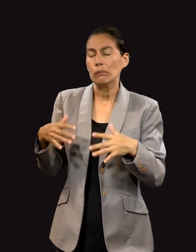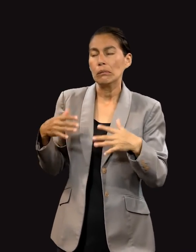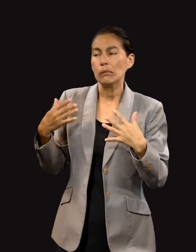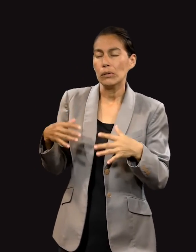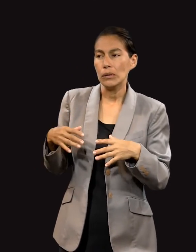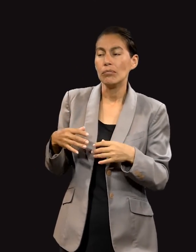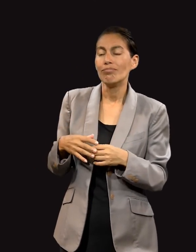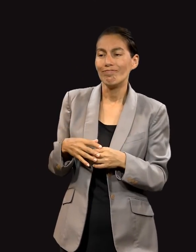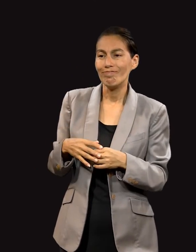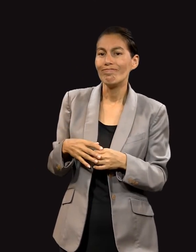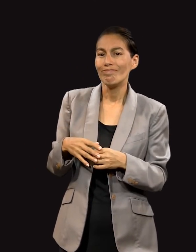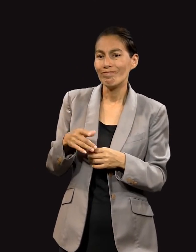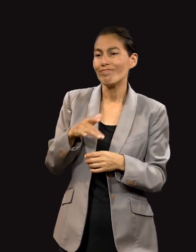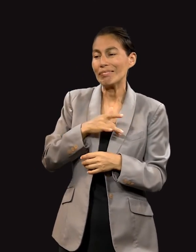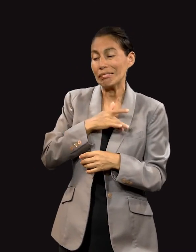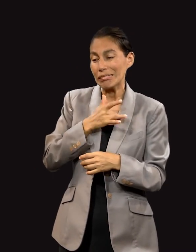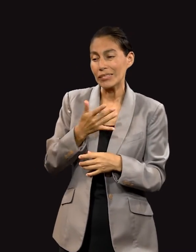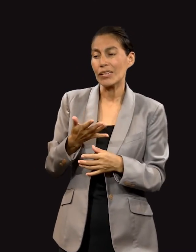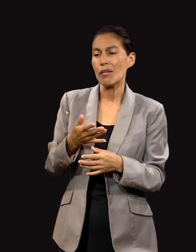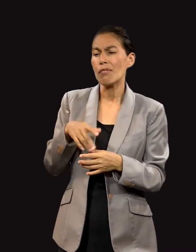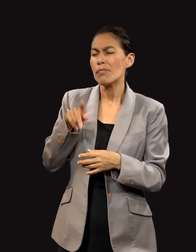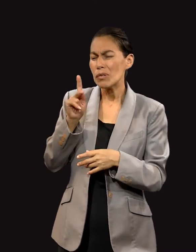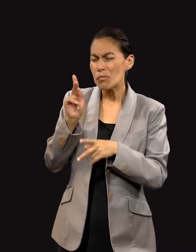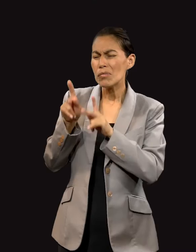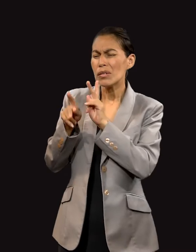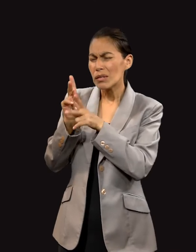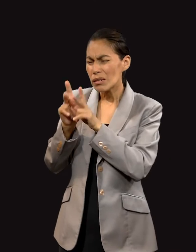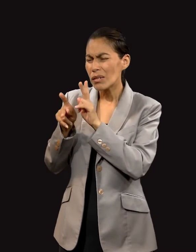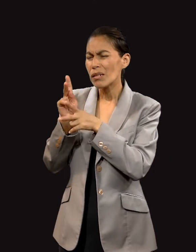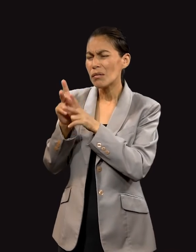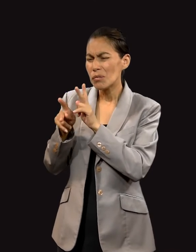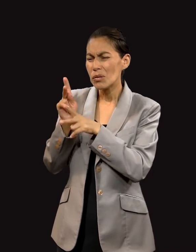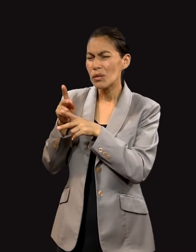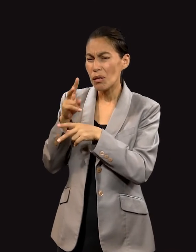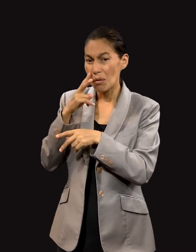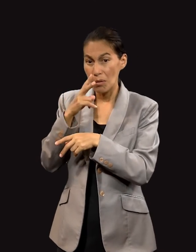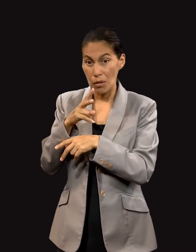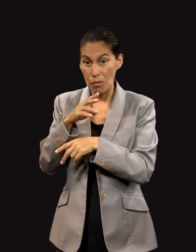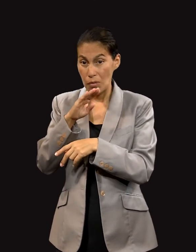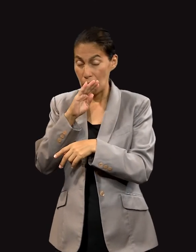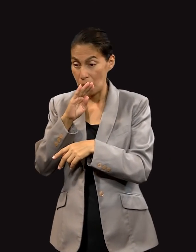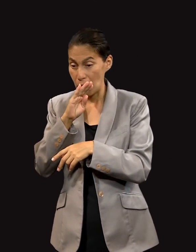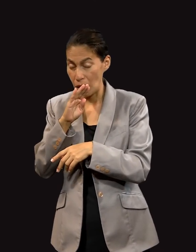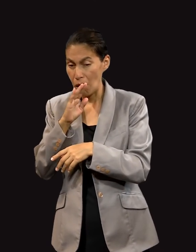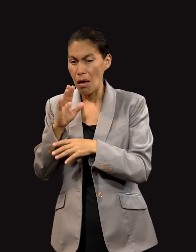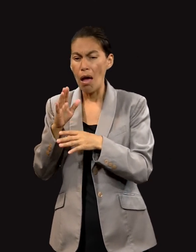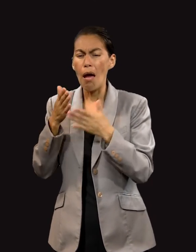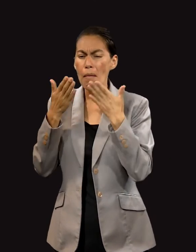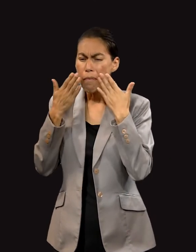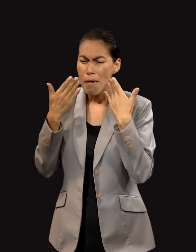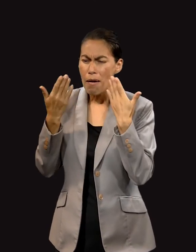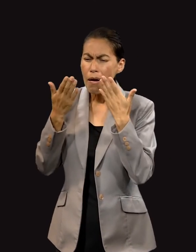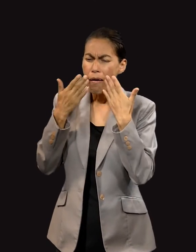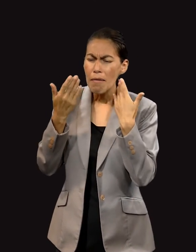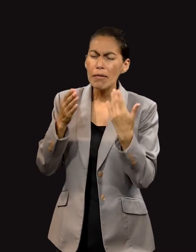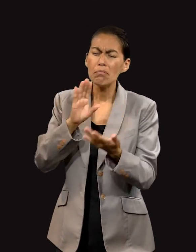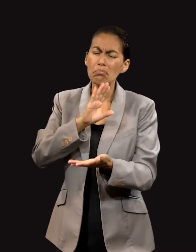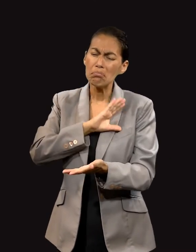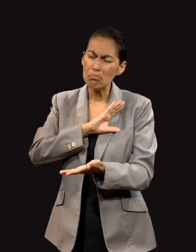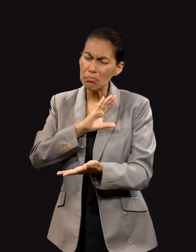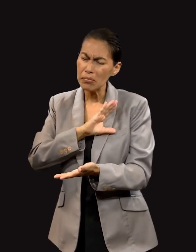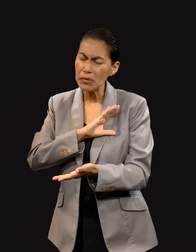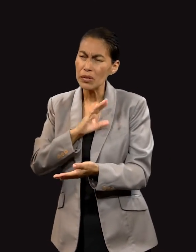querer desquitar o algo así. Pero, pues, ya hablamos con ella y todo y cuando vio que mi mamá llegó con ella y bien